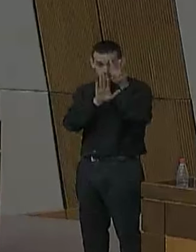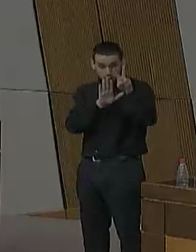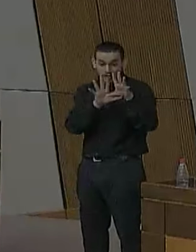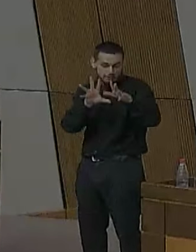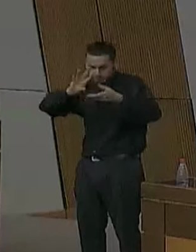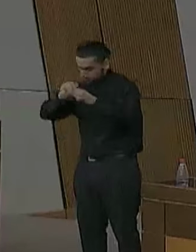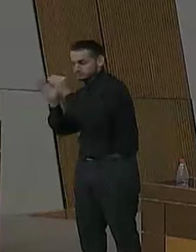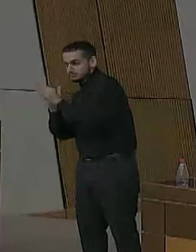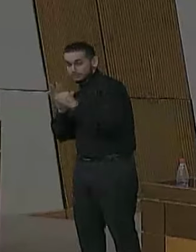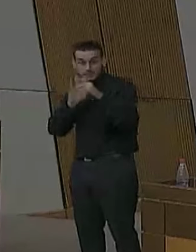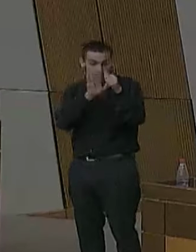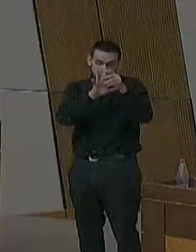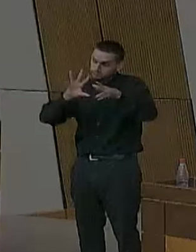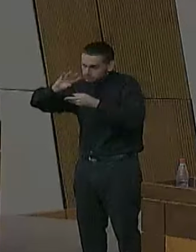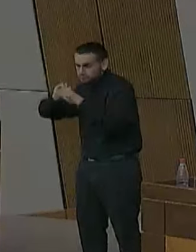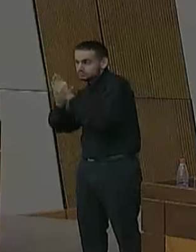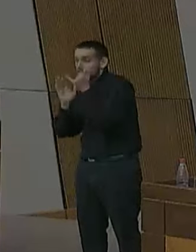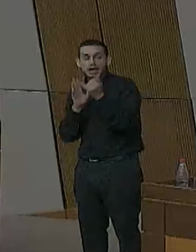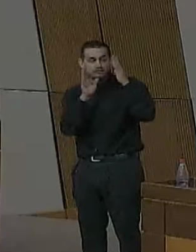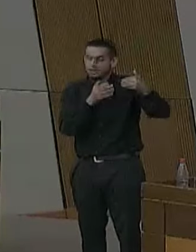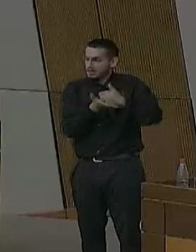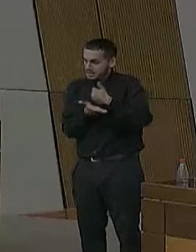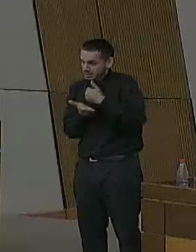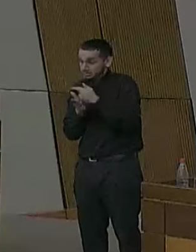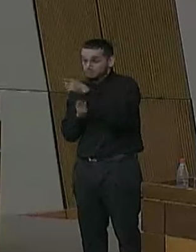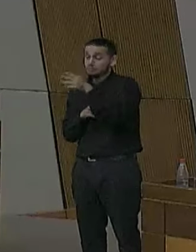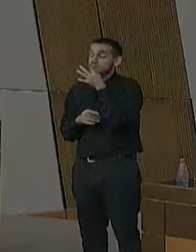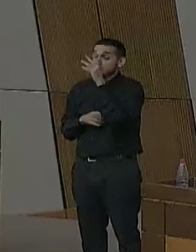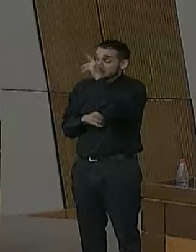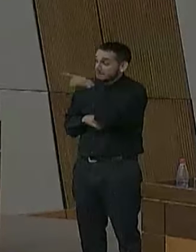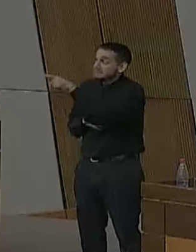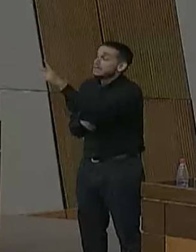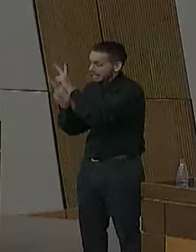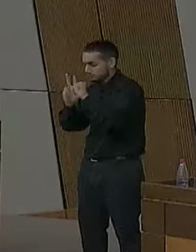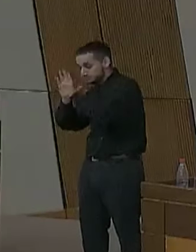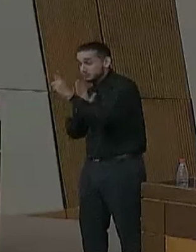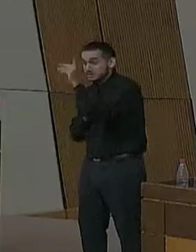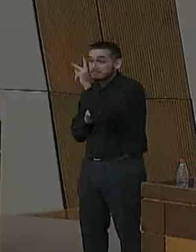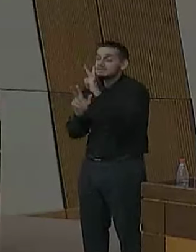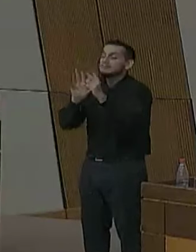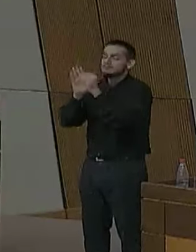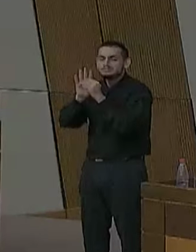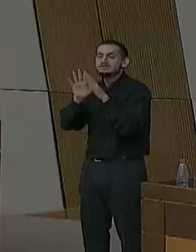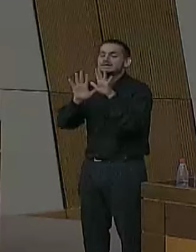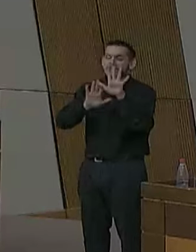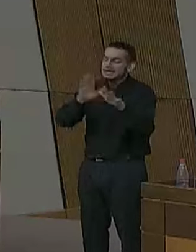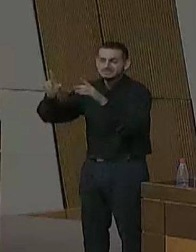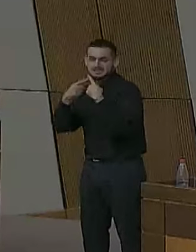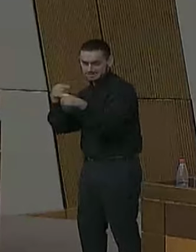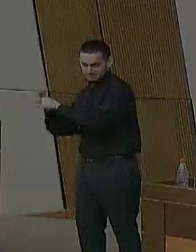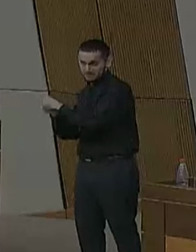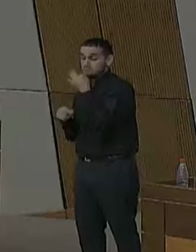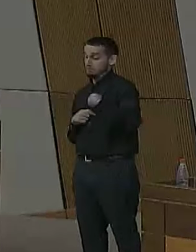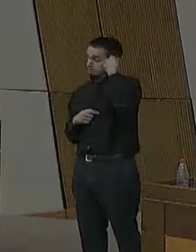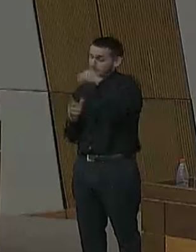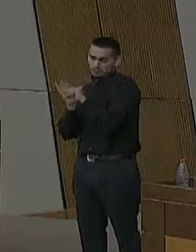y concretando también el circuito de cómo se va a estar operativizando desde los organismos responsables, en este